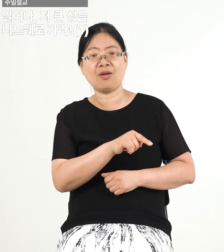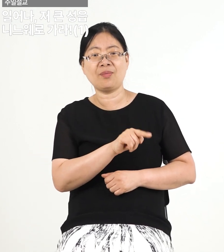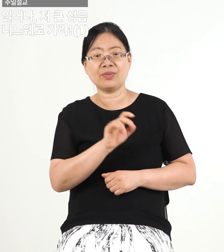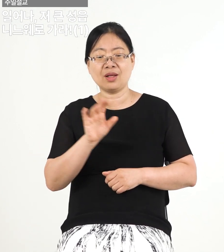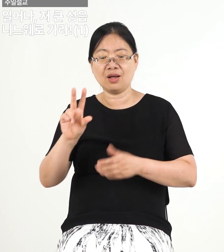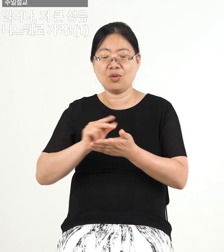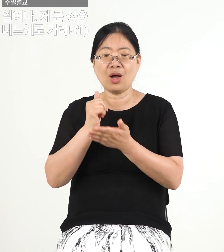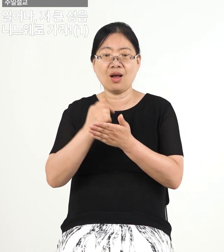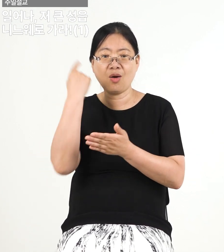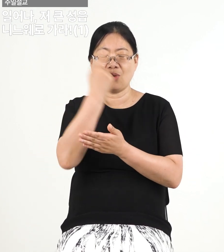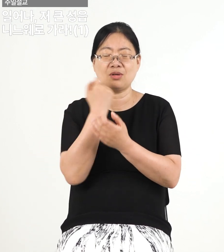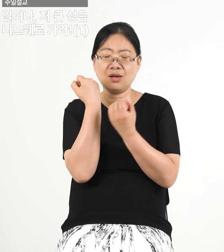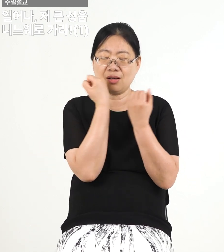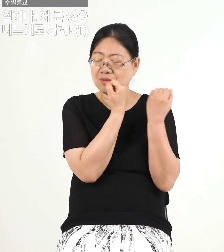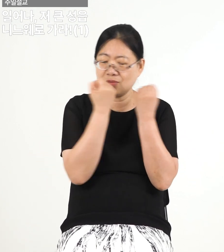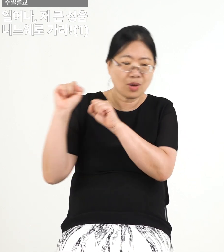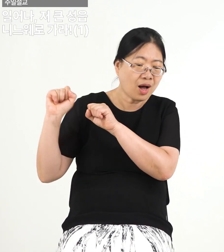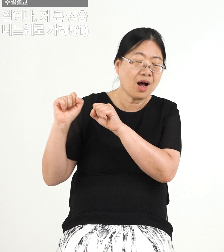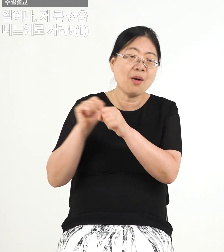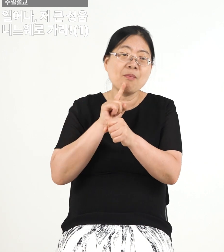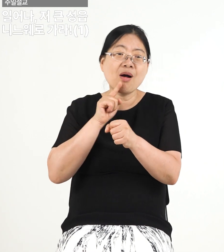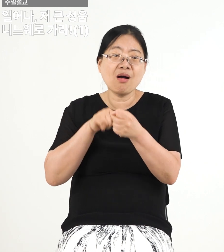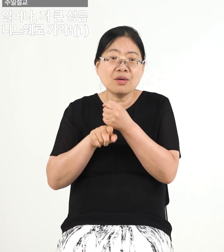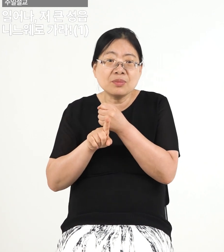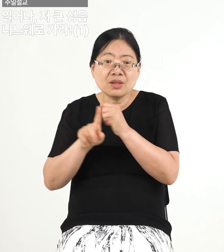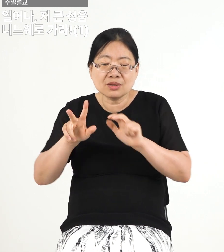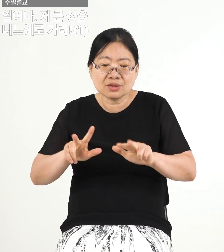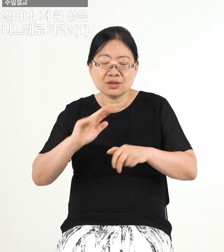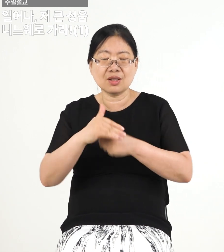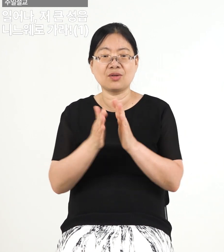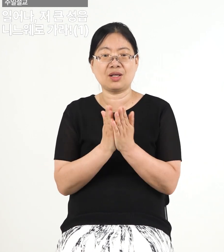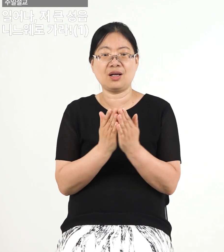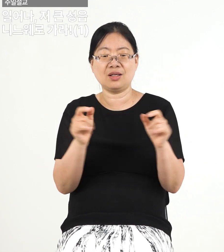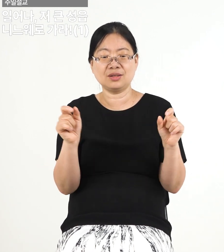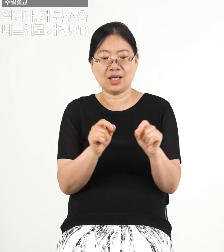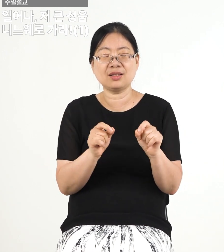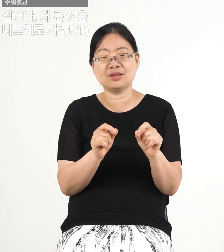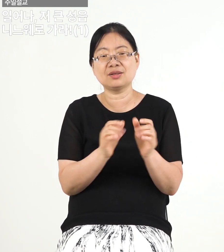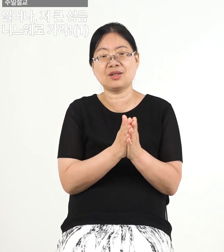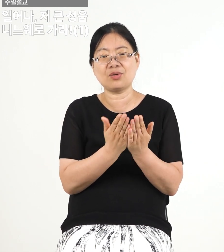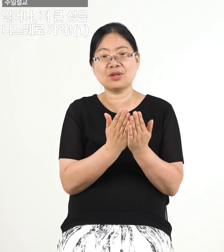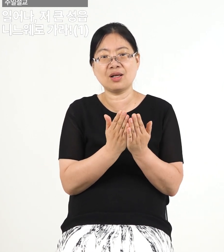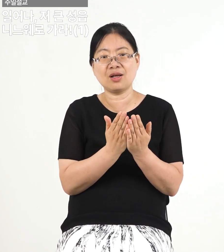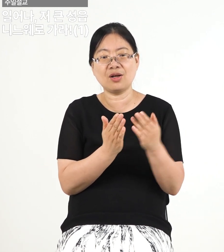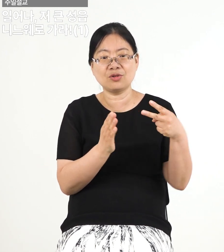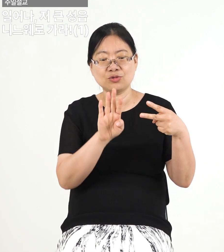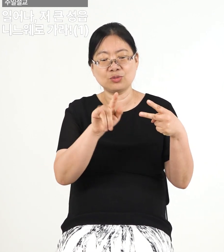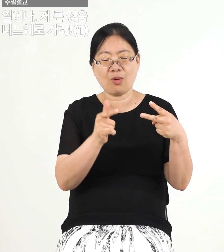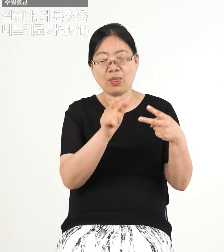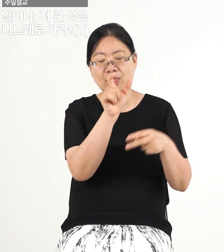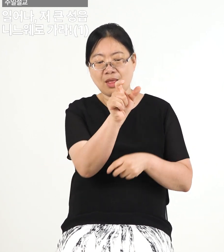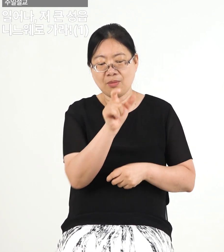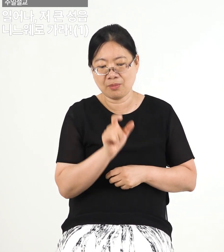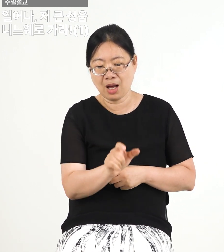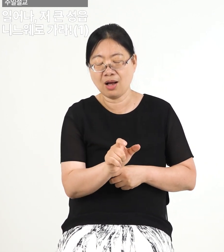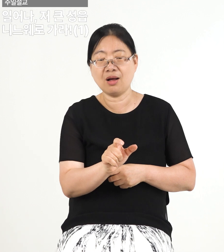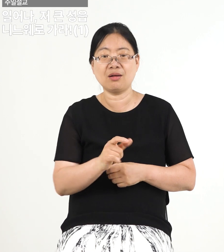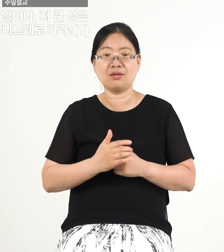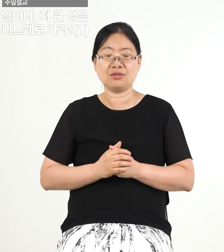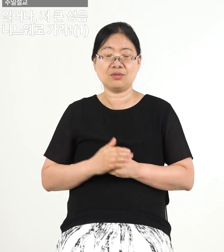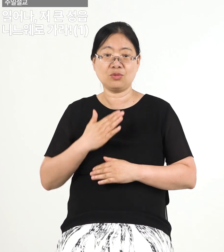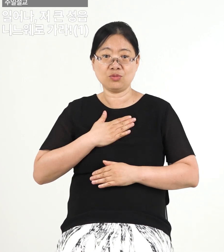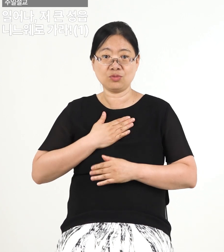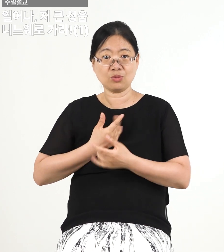여호와의 얼굴을 피했다는 말이 성경에 오늘 짧은 본문 속에 2차례 등장을 합니다. 그러니까 우리도